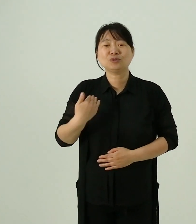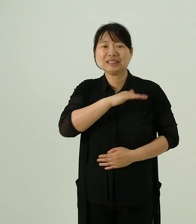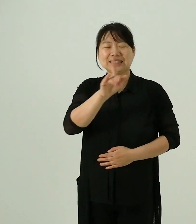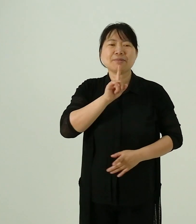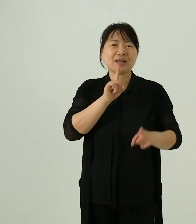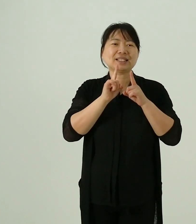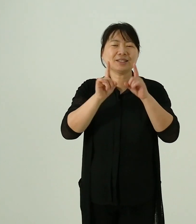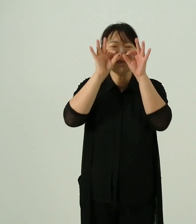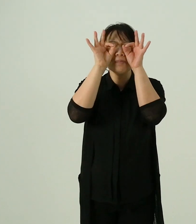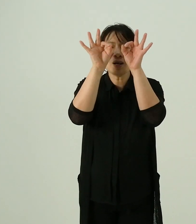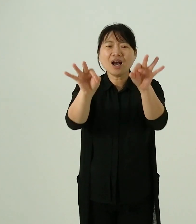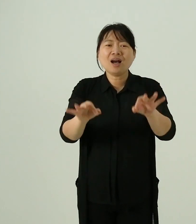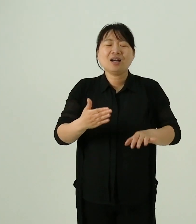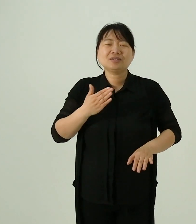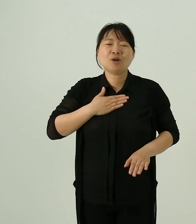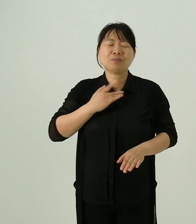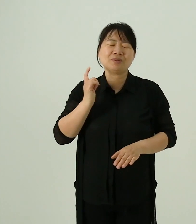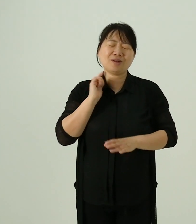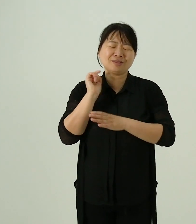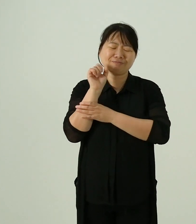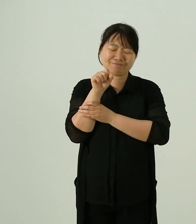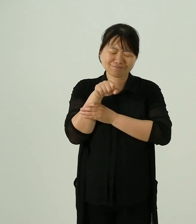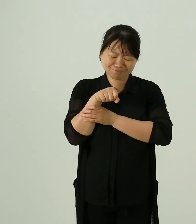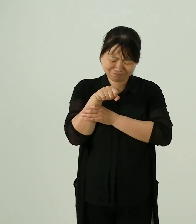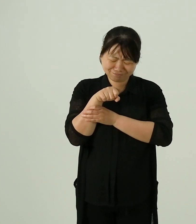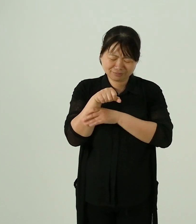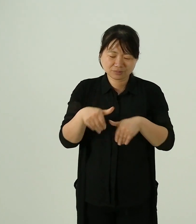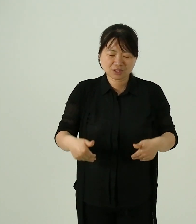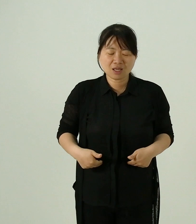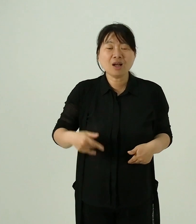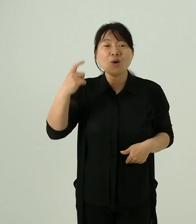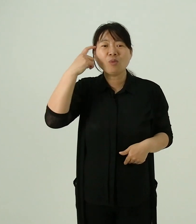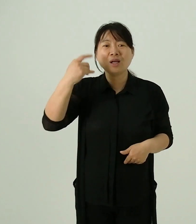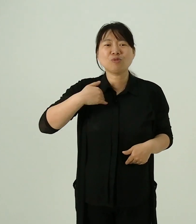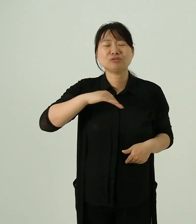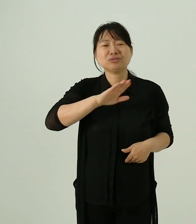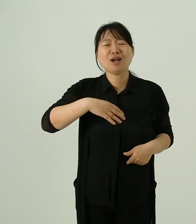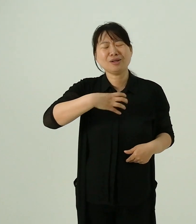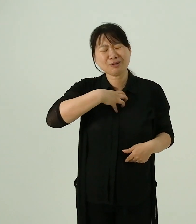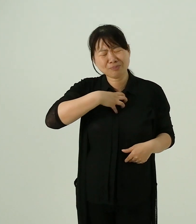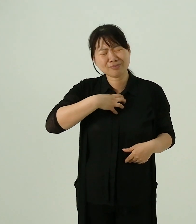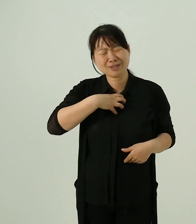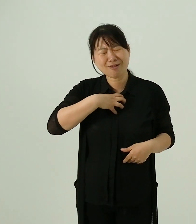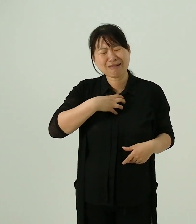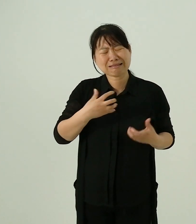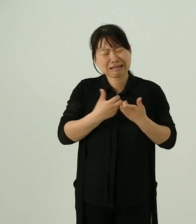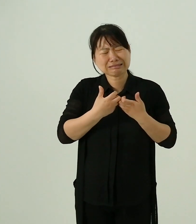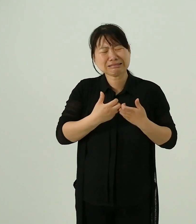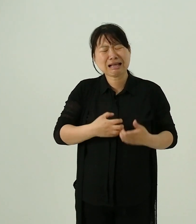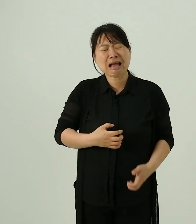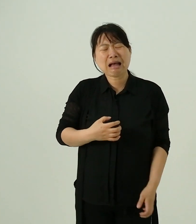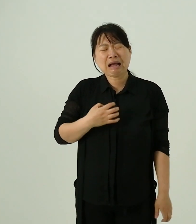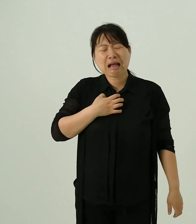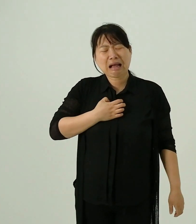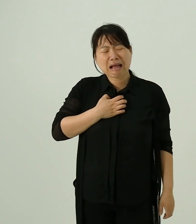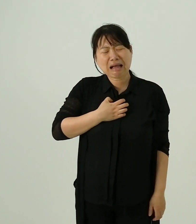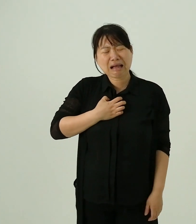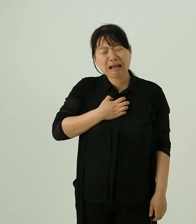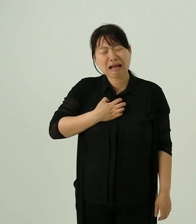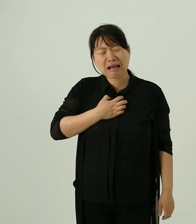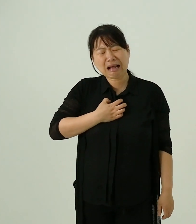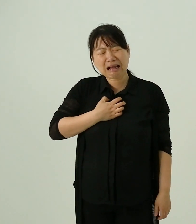우리는 고개를 떨궈야 돼요. 왜 우리가 이렇게 염려에 가득 메어 붙들고